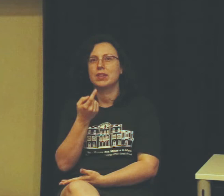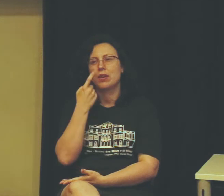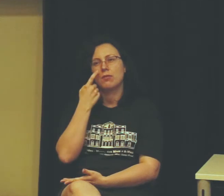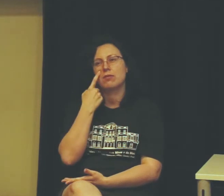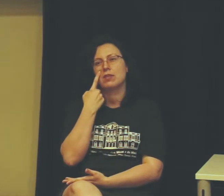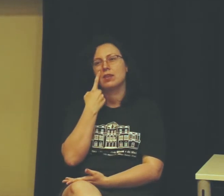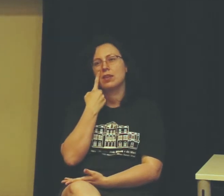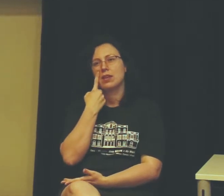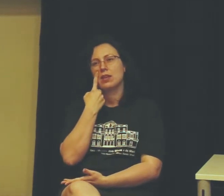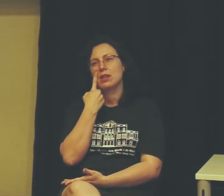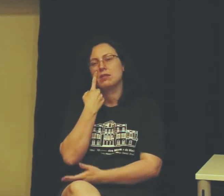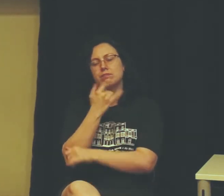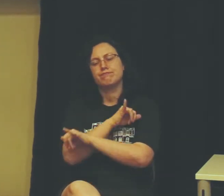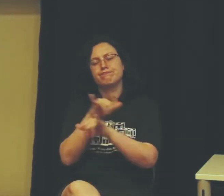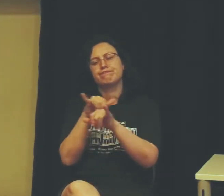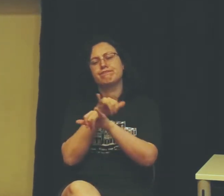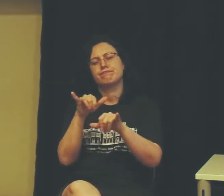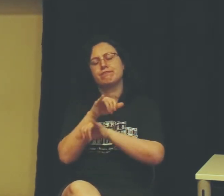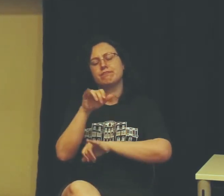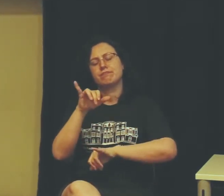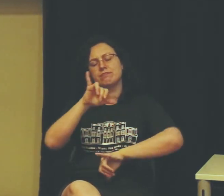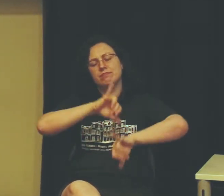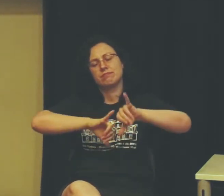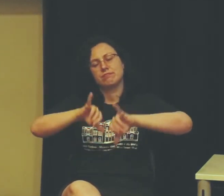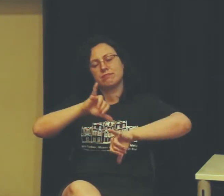divulgação científica como essa no cinema.